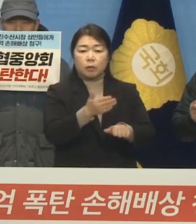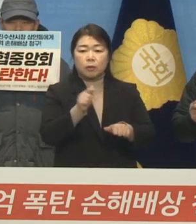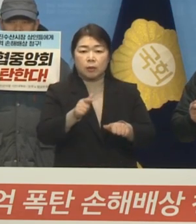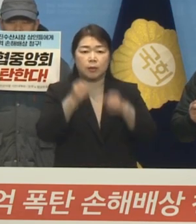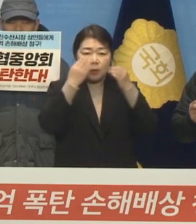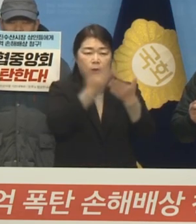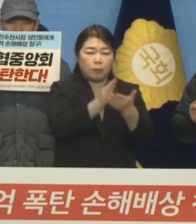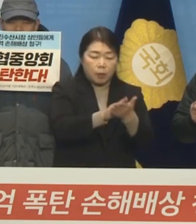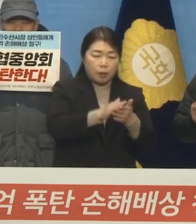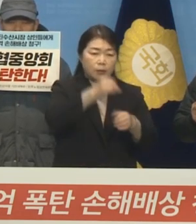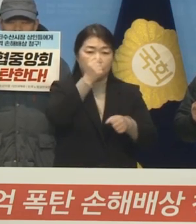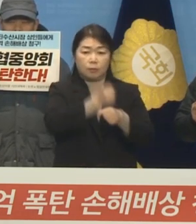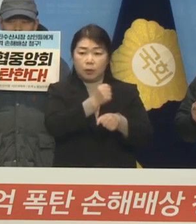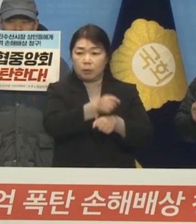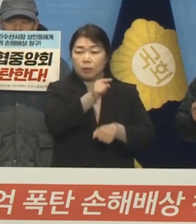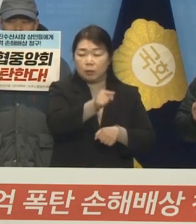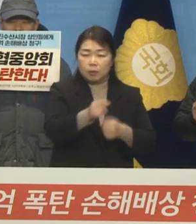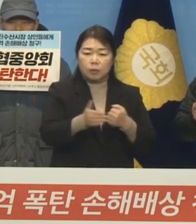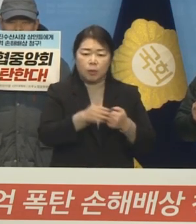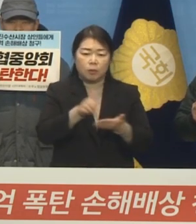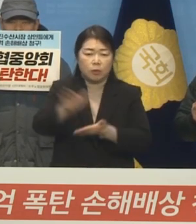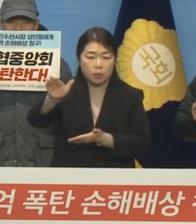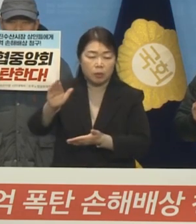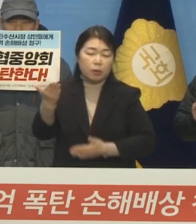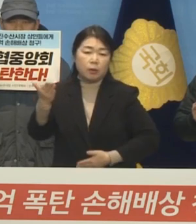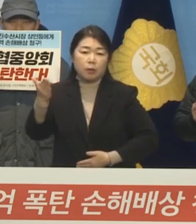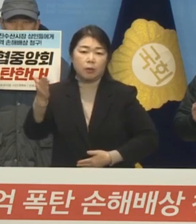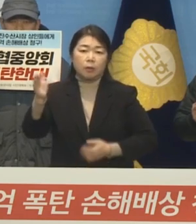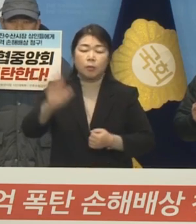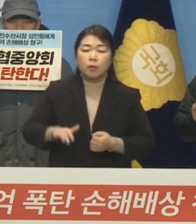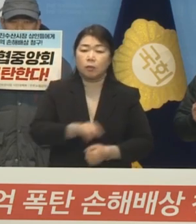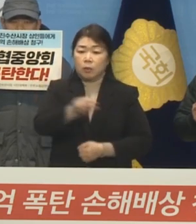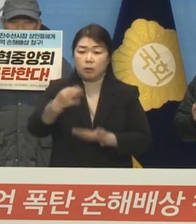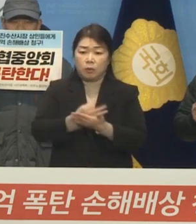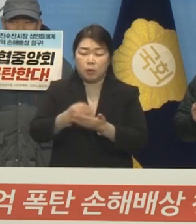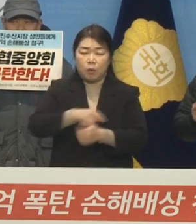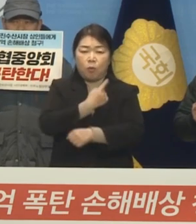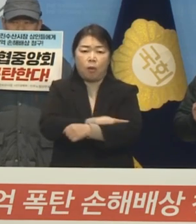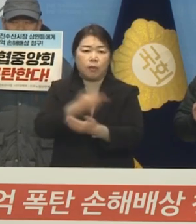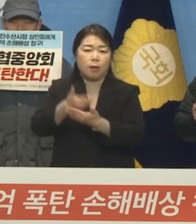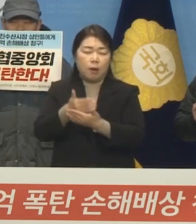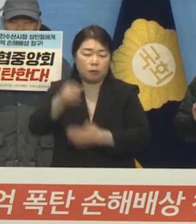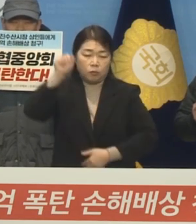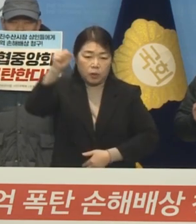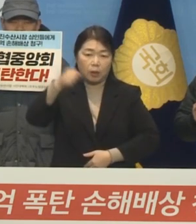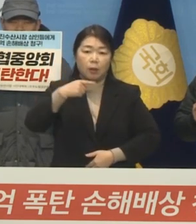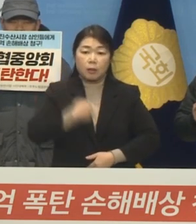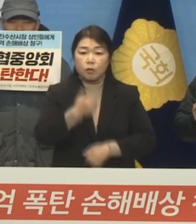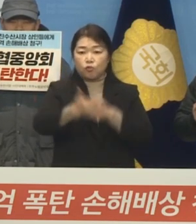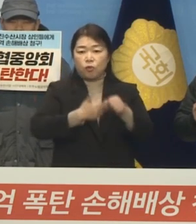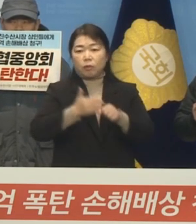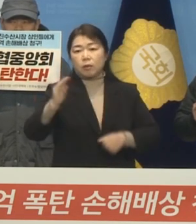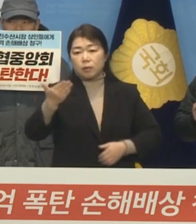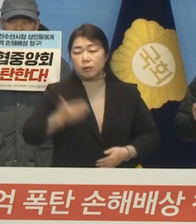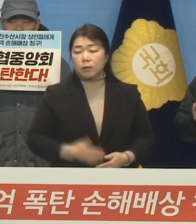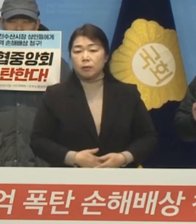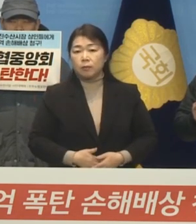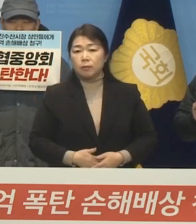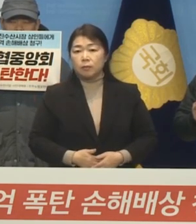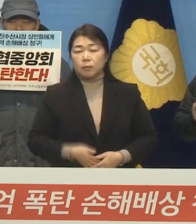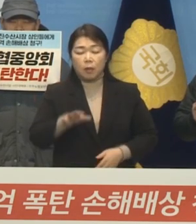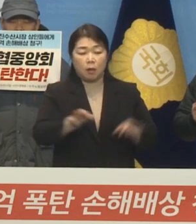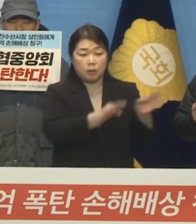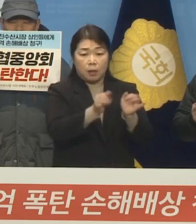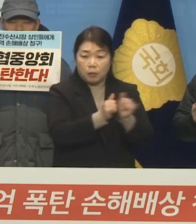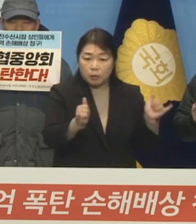현대화 사업을 바로잡고 생존권 보장을 외치는 투쟁을 시작한 지 9년이 되었습니다. 그동안 상인들은